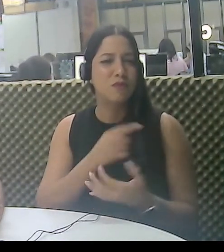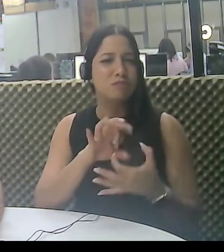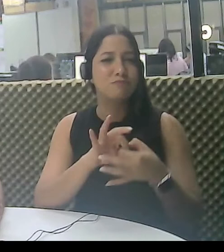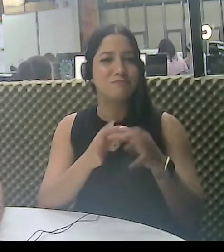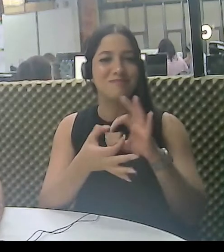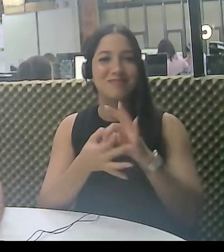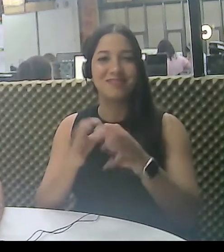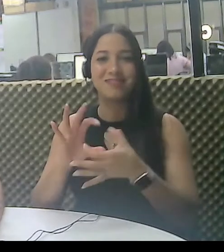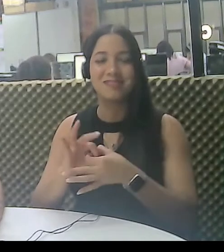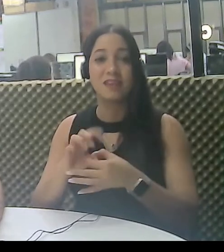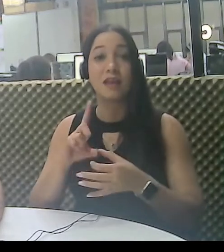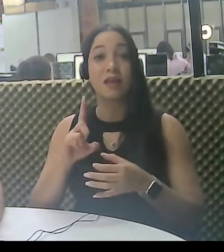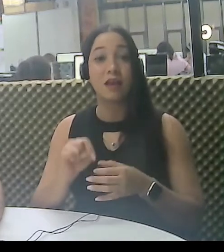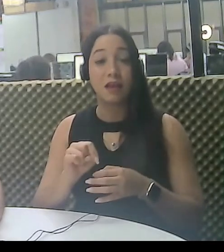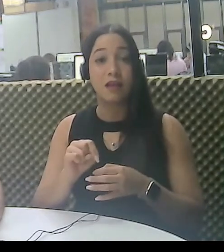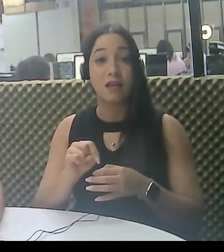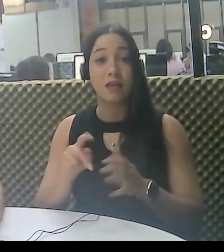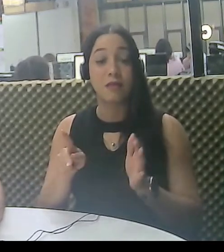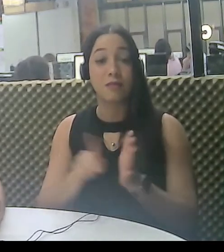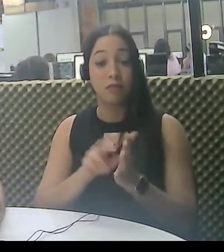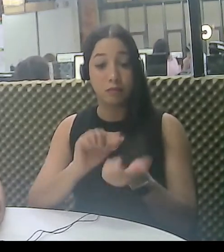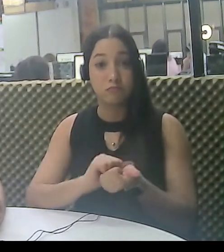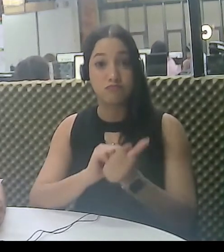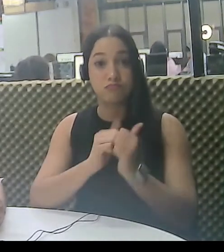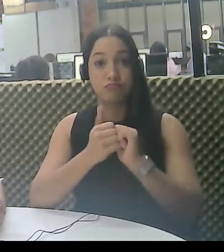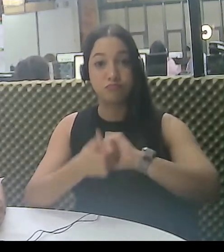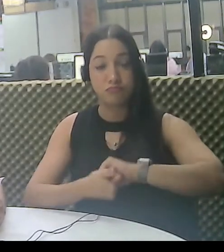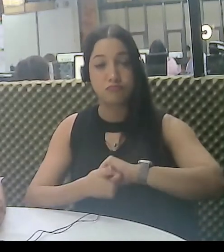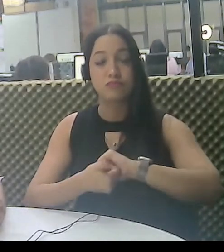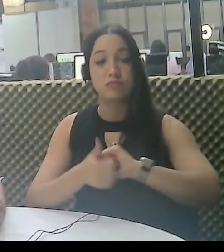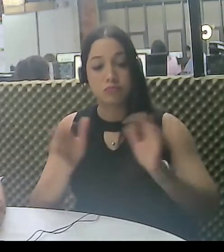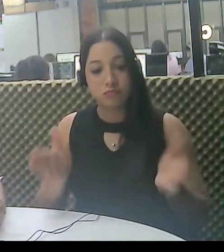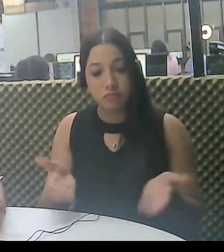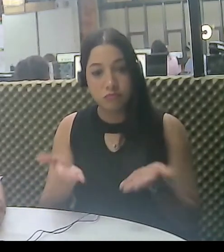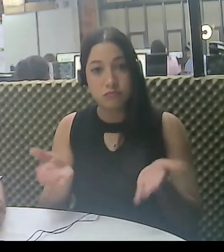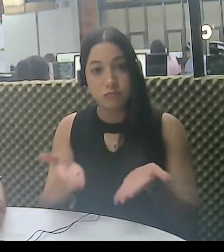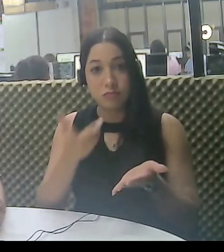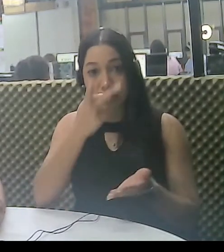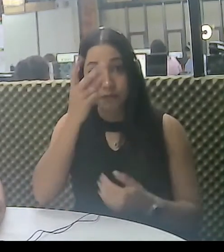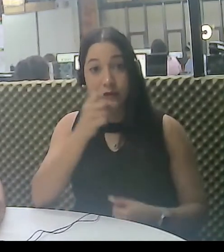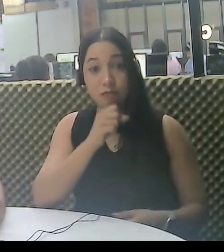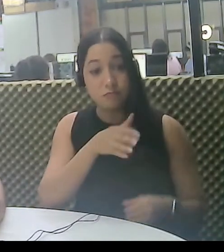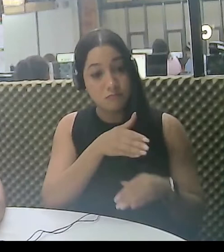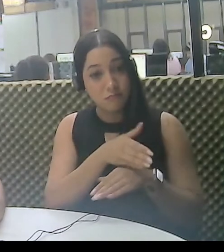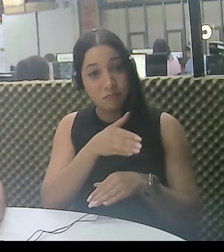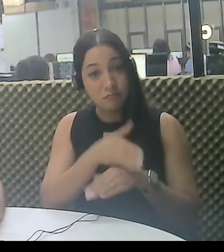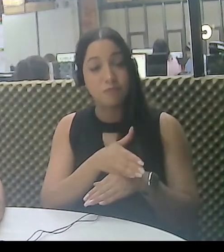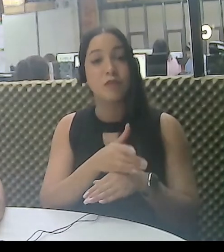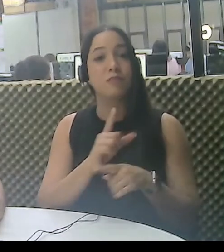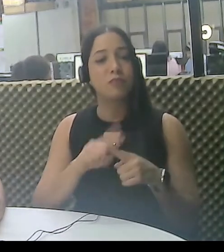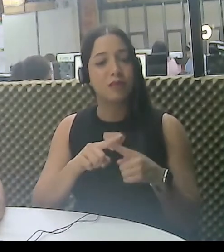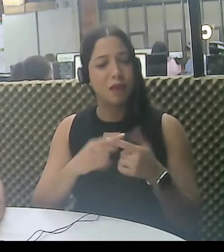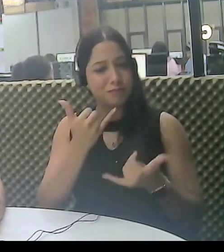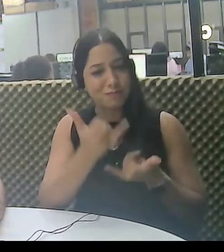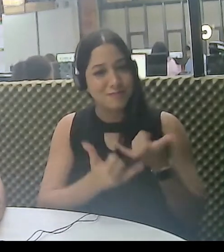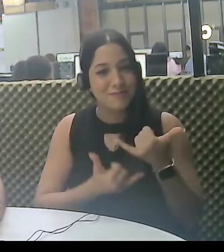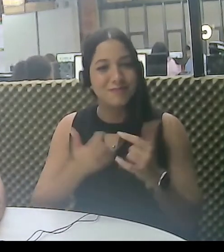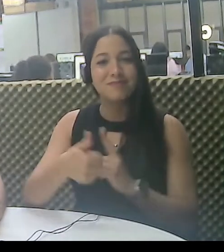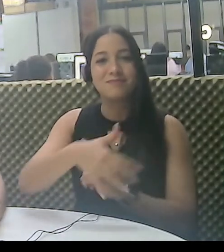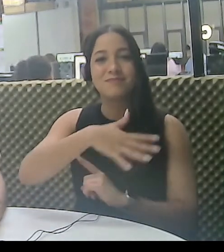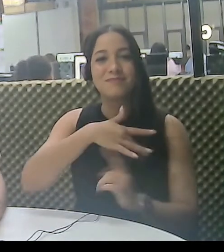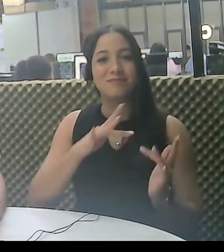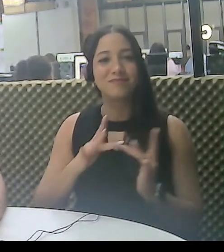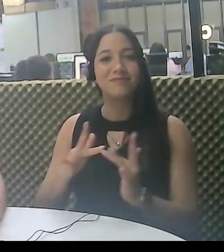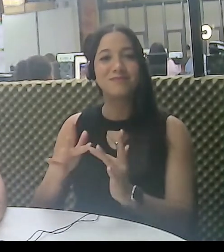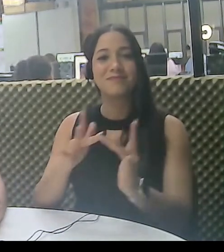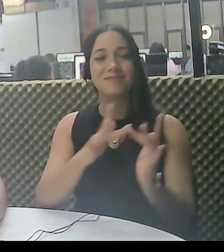Olimpíadas? É estar pegando a parte esportiva, incentivando esse idoso a participar, para ele ter uma diversão, uma